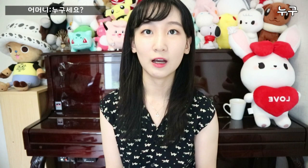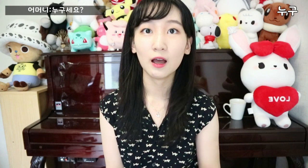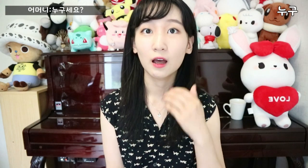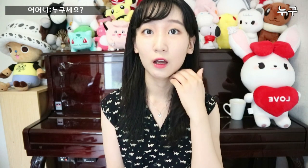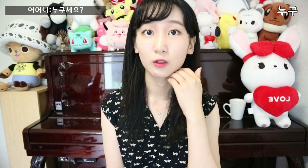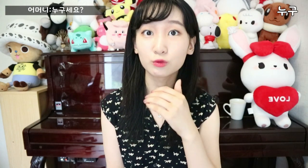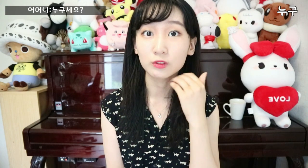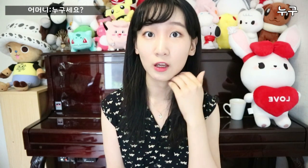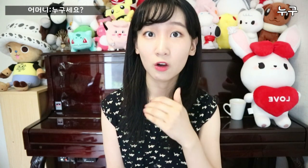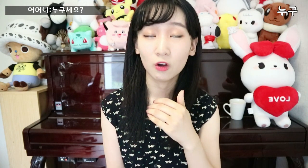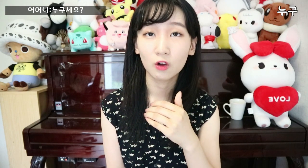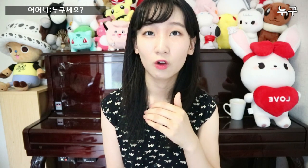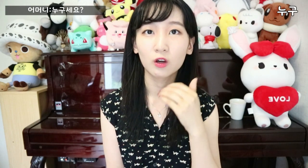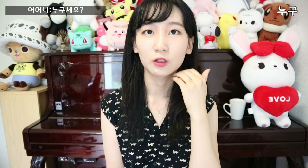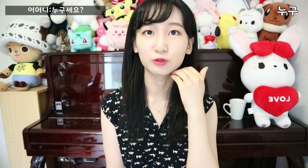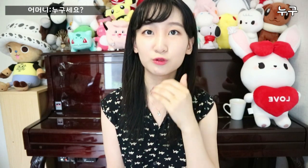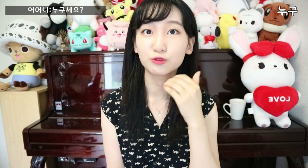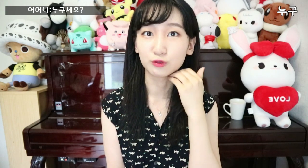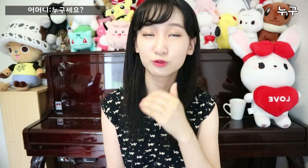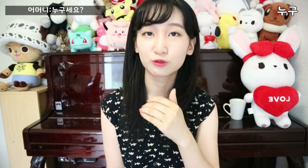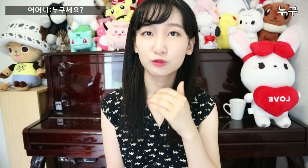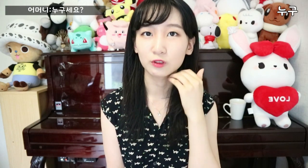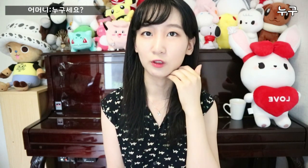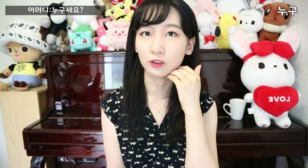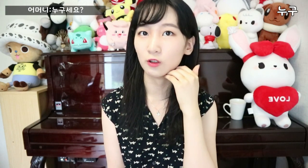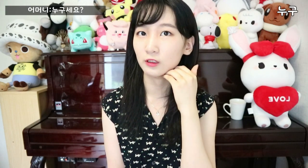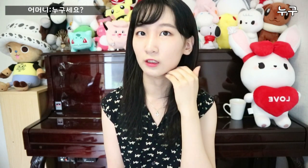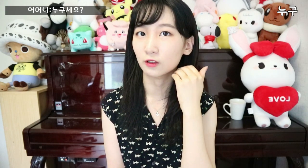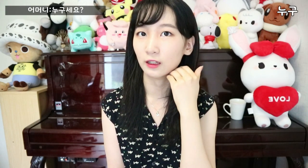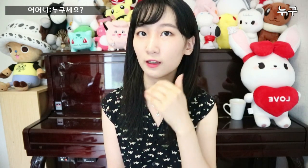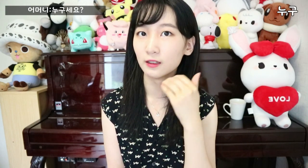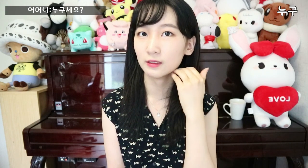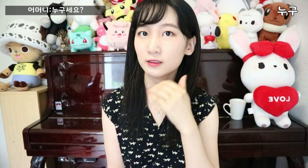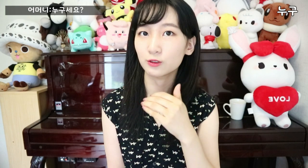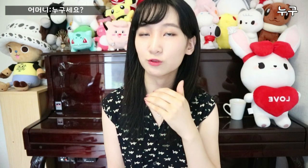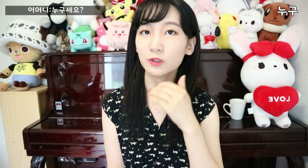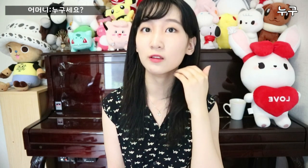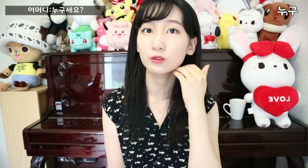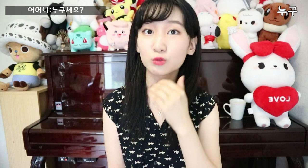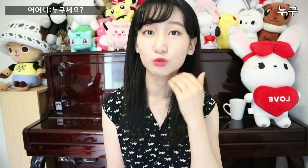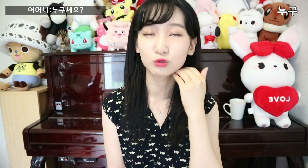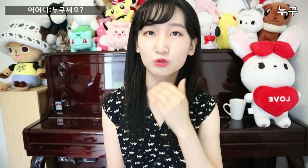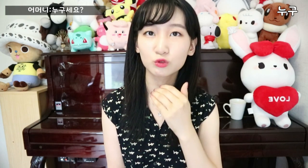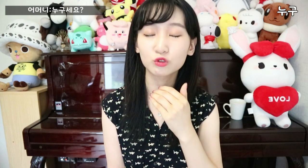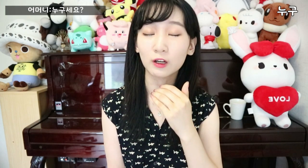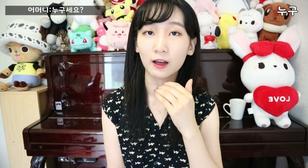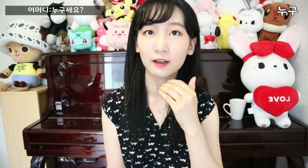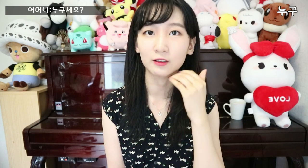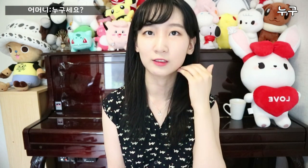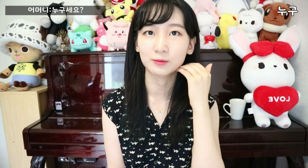어머니가 누구세요? 이건 누구? 여기 턱을 이렇게 쓸어주면 누구? 누가? 이런